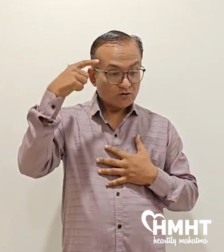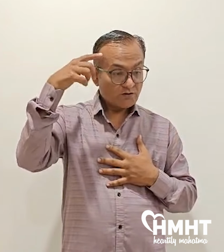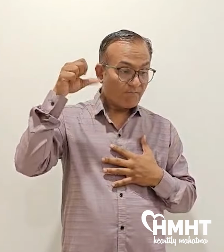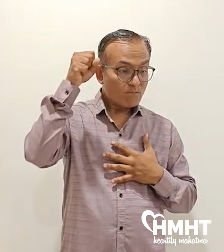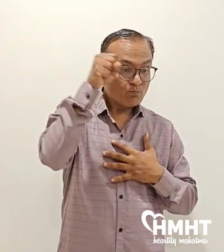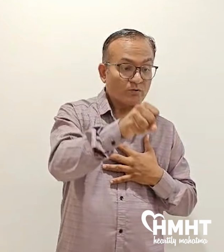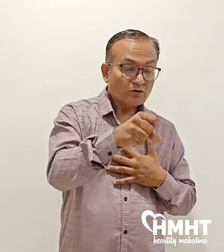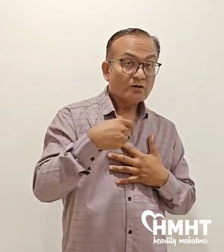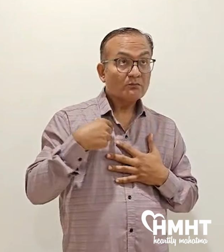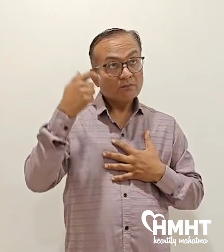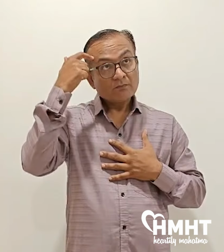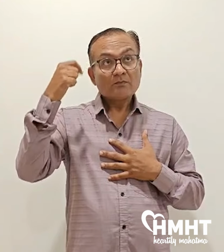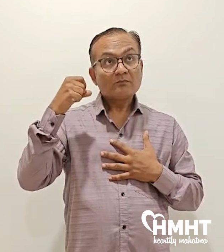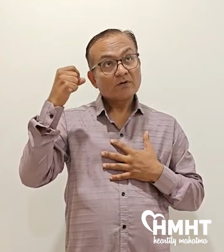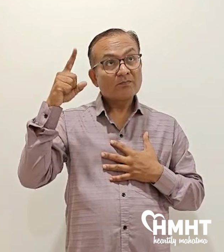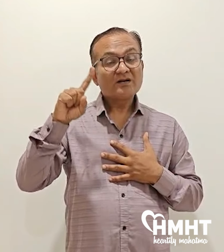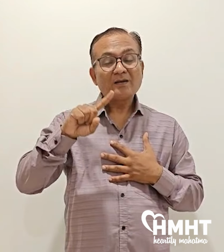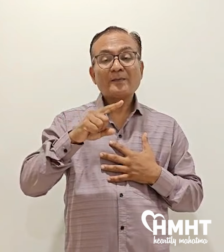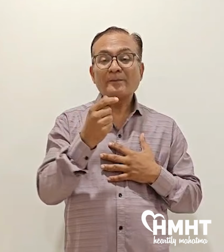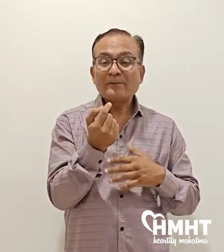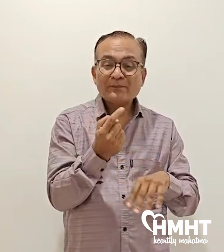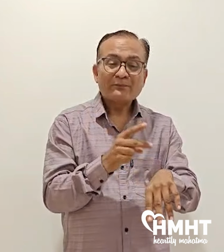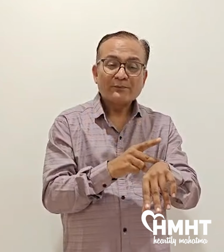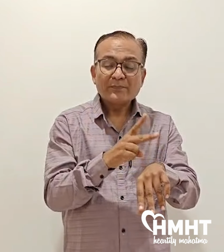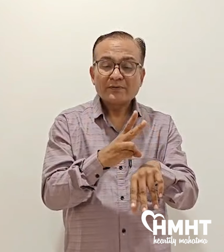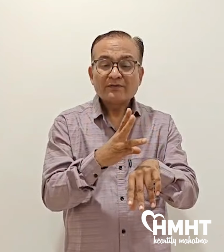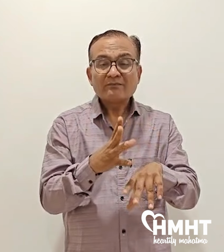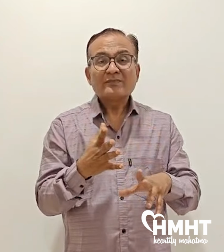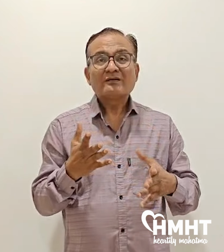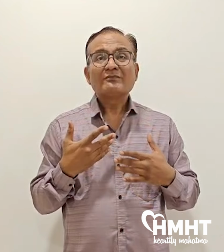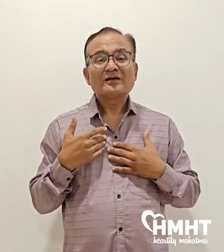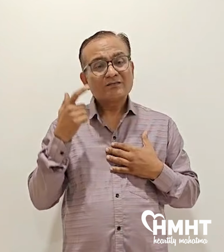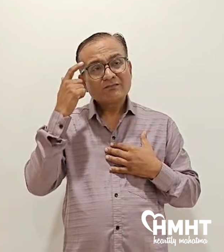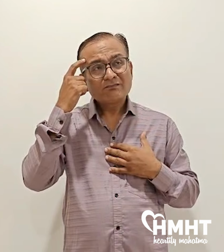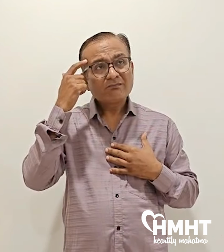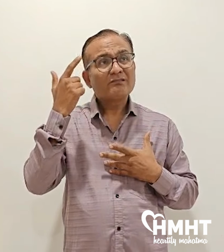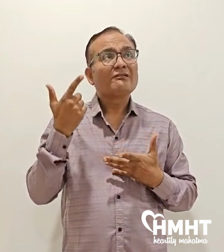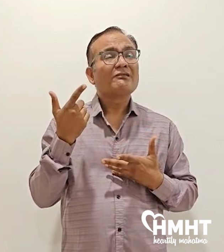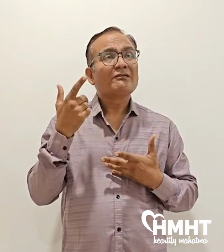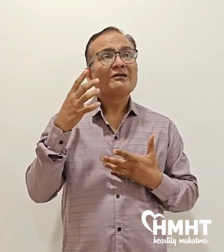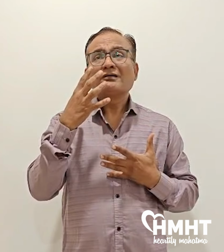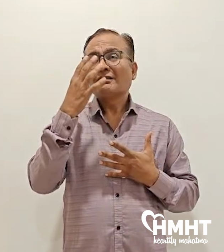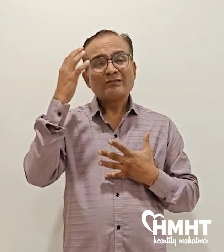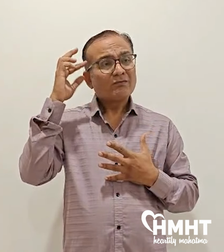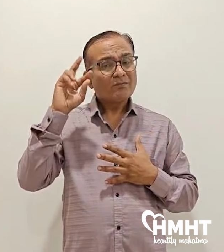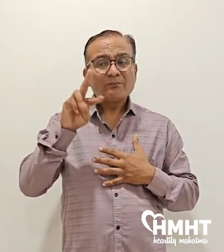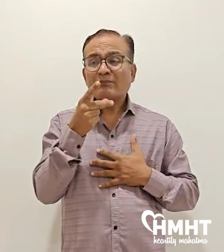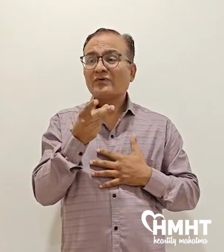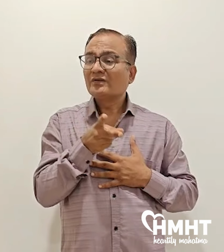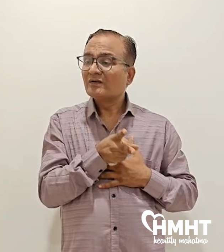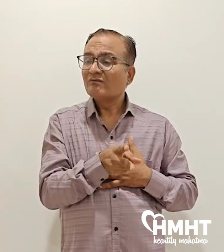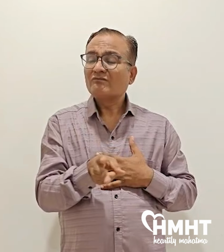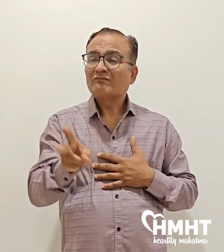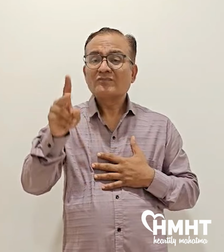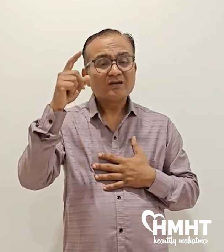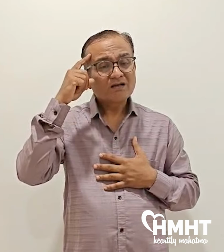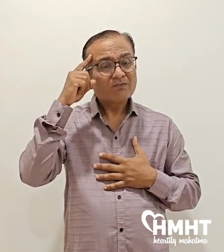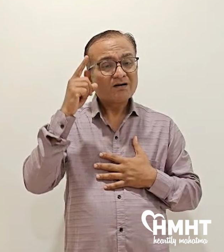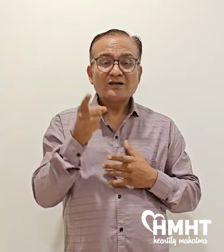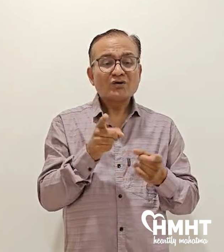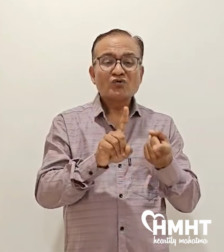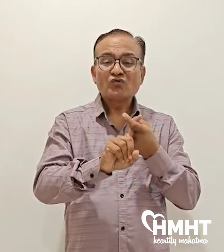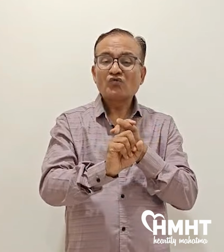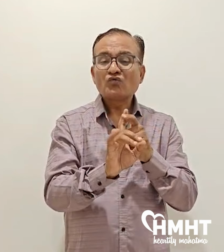કે 2 મિનિટ કરતાં વધારે ચાલે તો ત્રીજા મિનિટે પછી આખું કન્વર્સેશન ડિફરન્ટ વેમાં જવાનું છે, જેનું સોલ્યુશન નથી